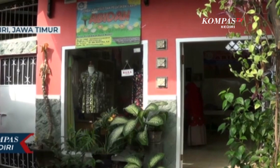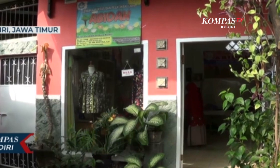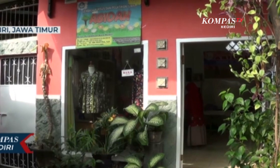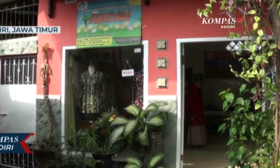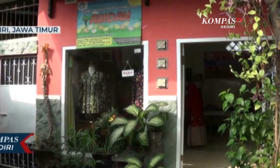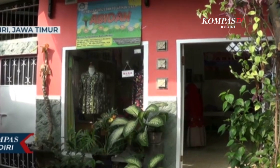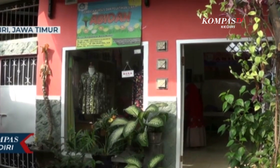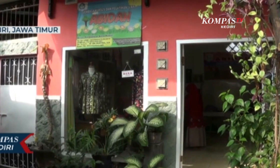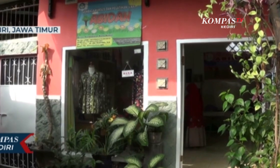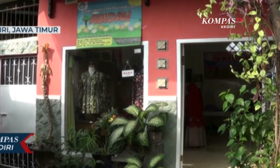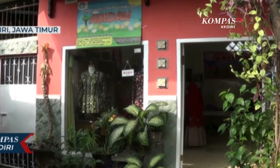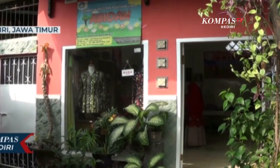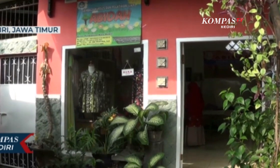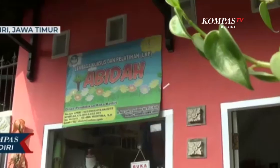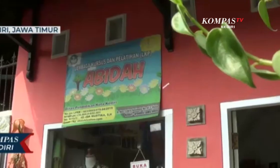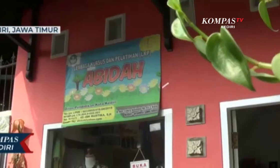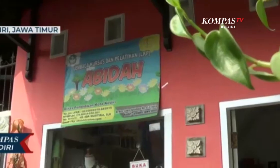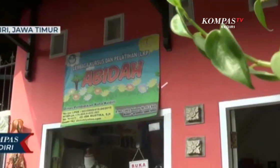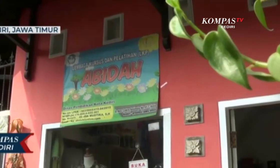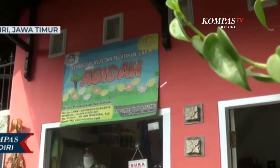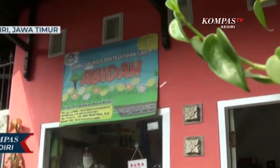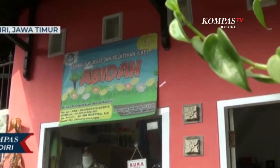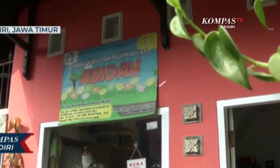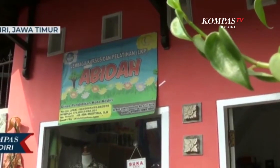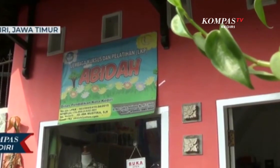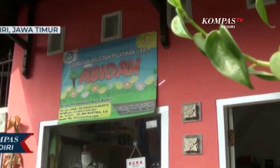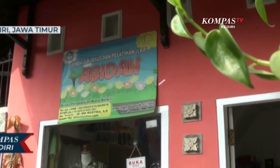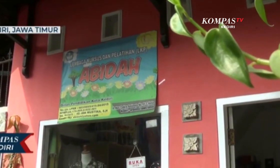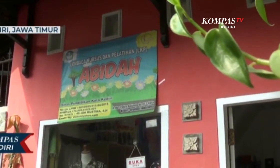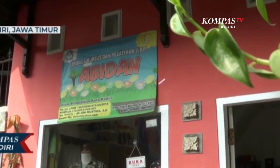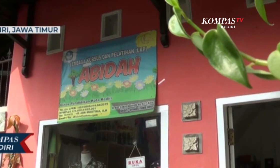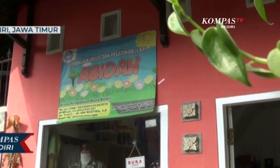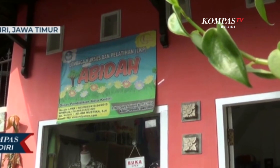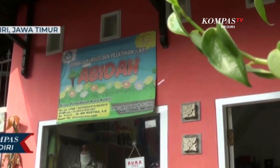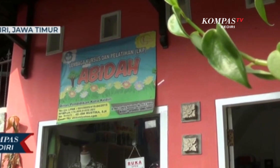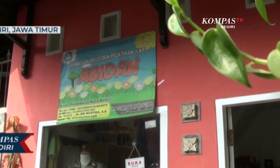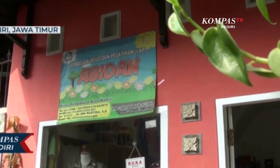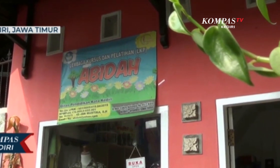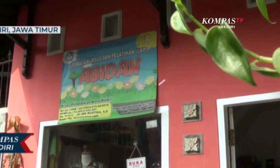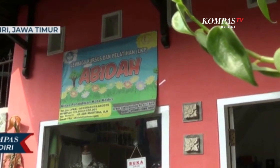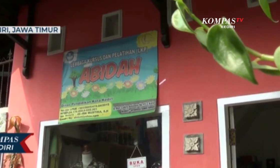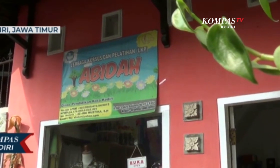untuk bekerja dan berkarya tim liputan Kompas TV Kediri Jawa Timur